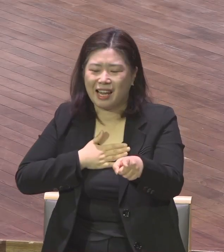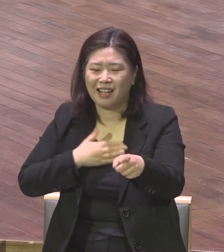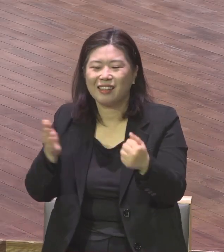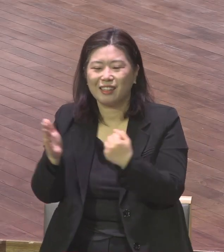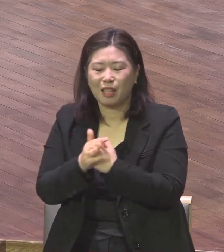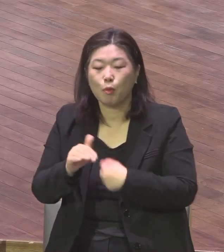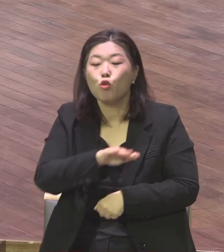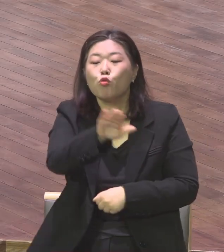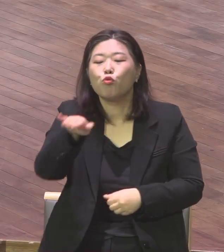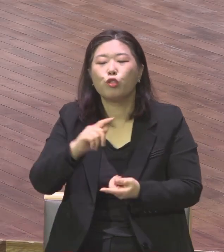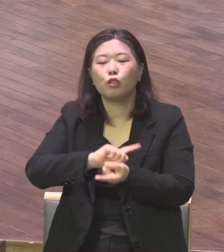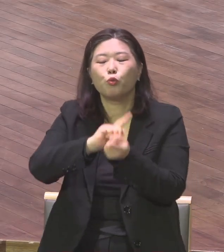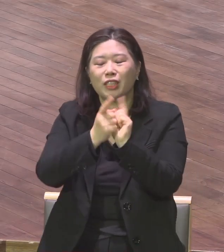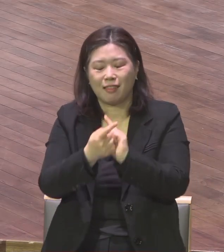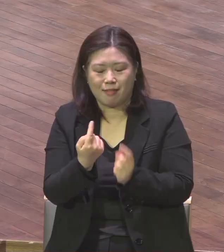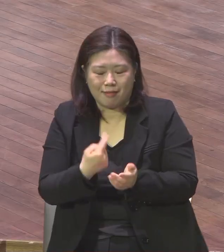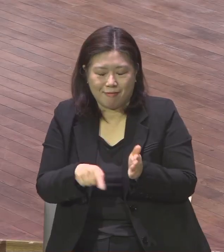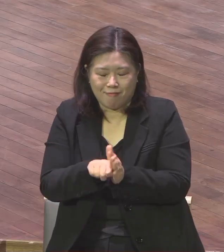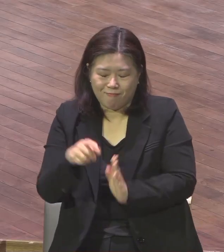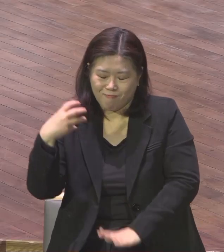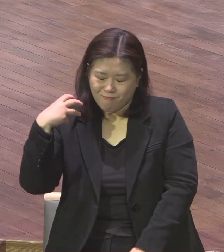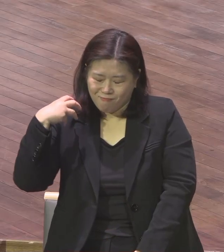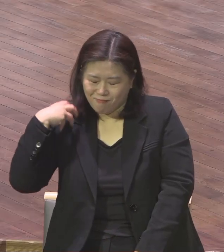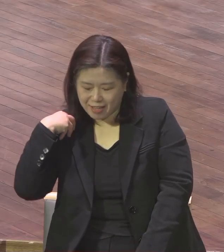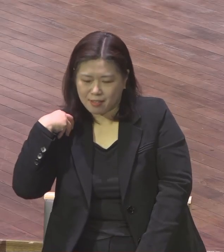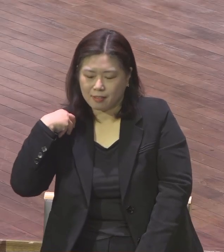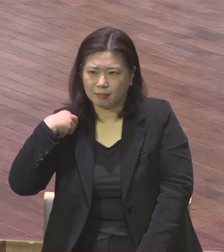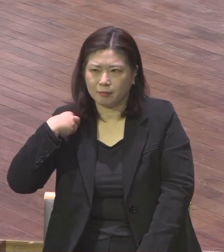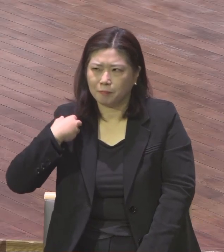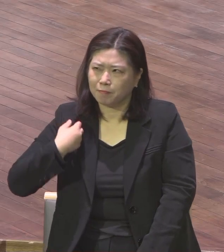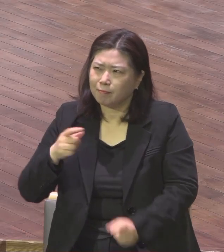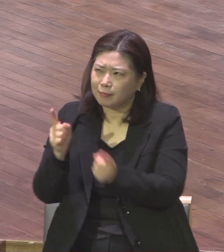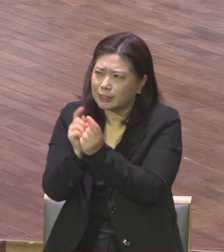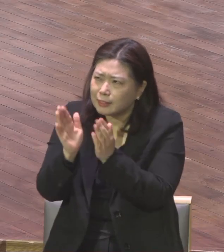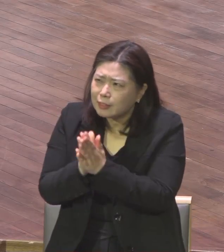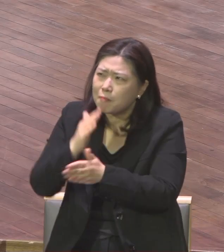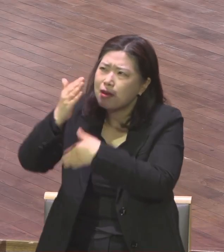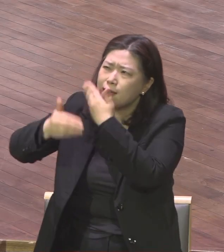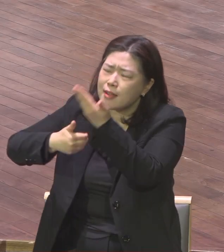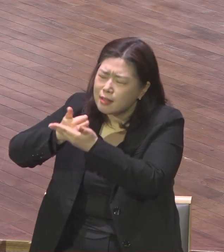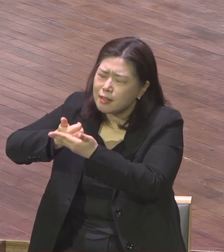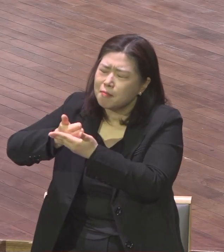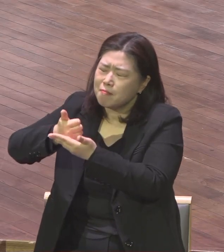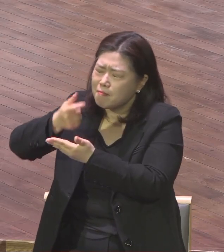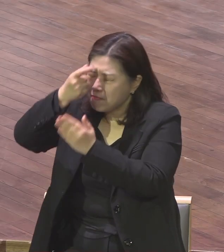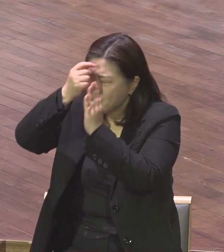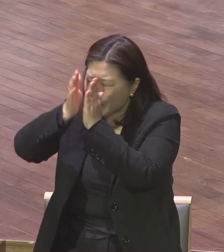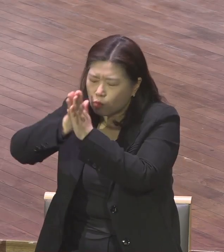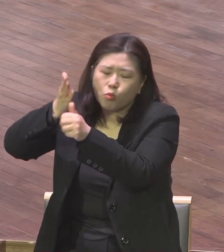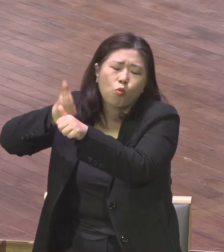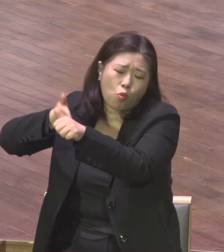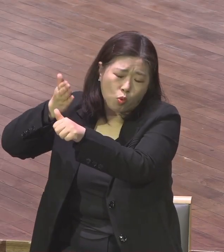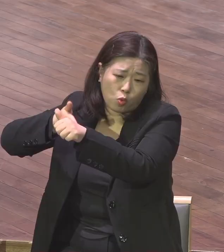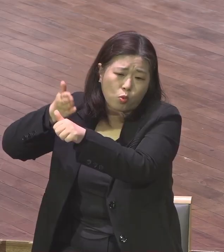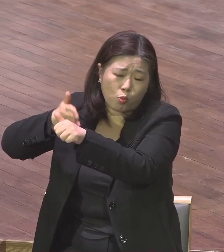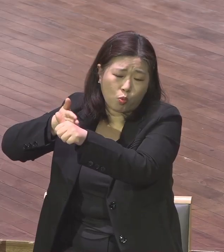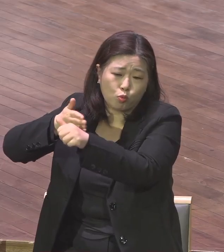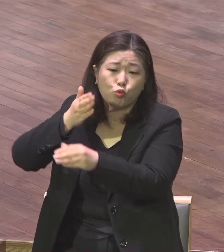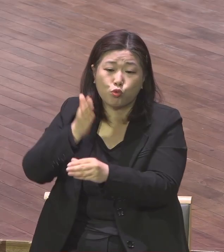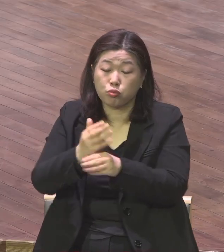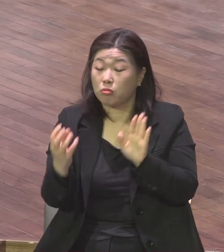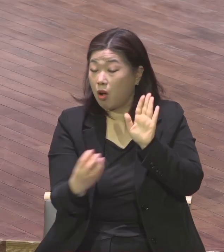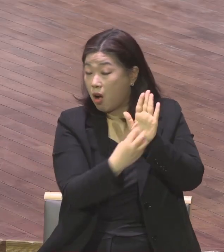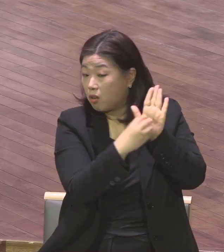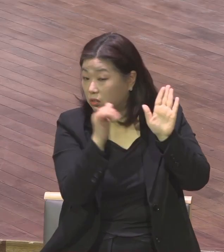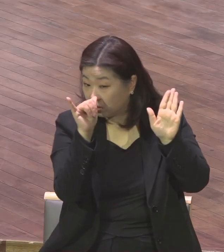우리를 위하여 뭐요? 친히 간구하시느니라. 성령께서 우리 연약함을 아시면서 친히